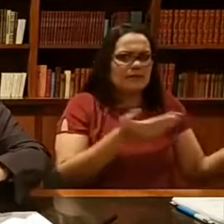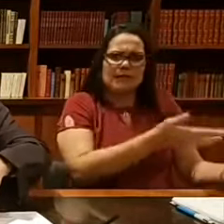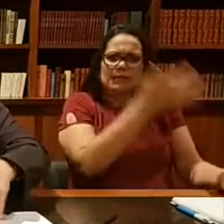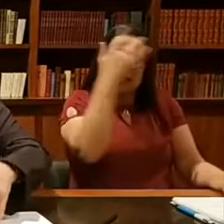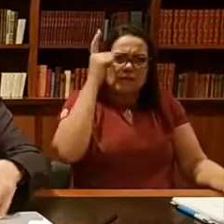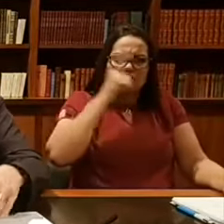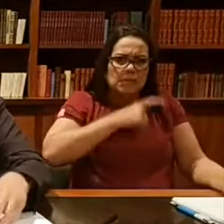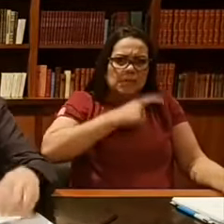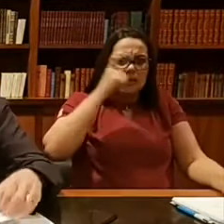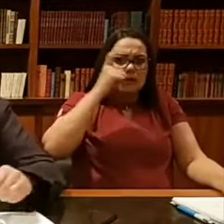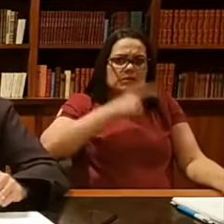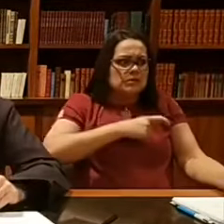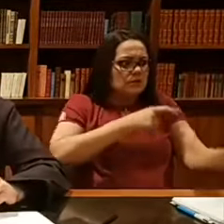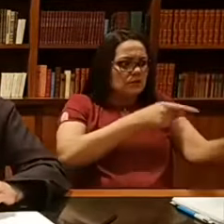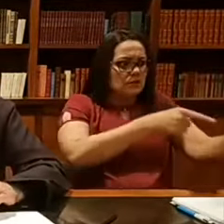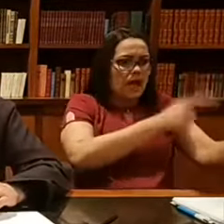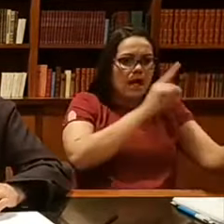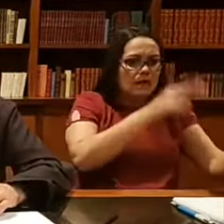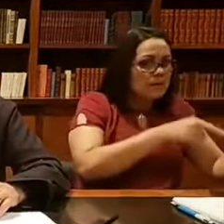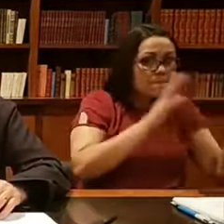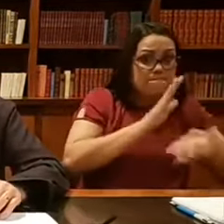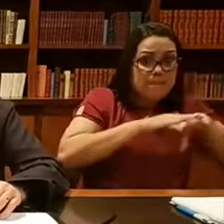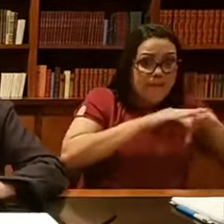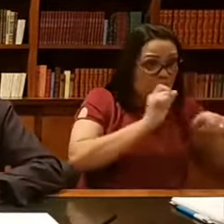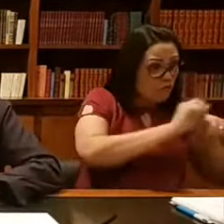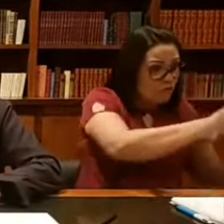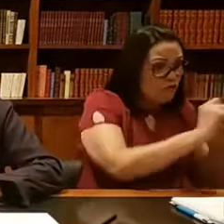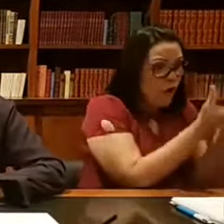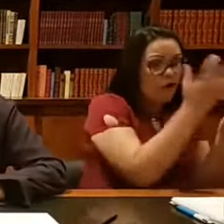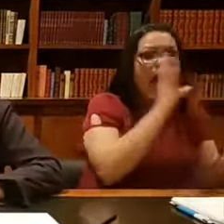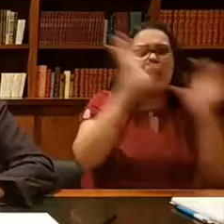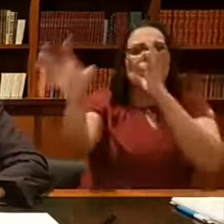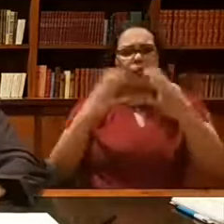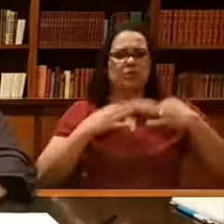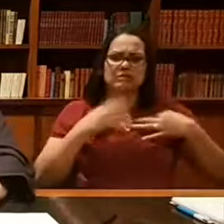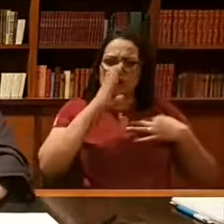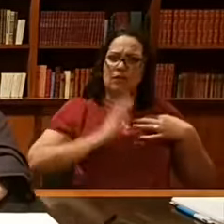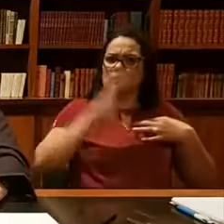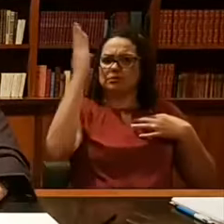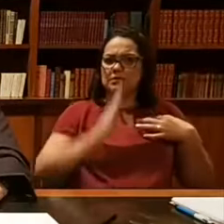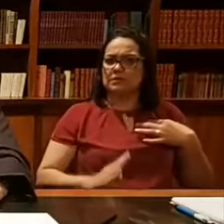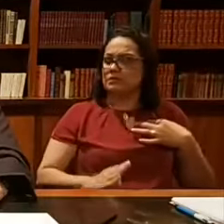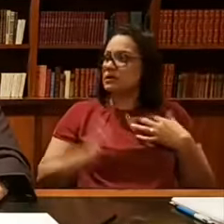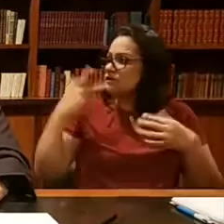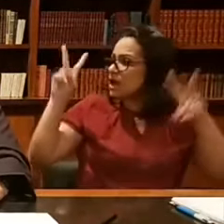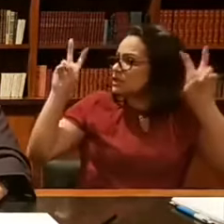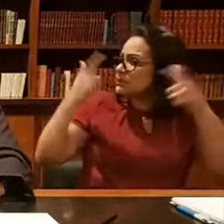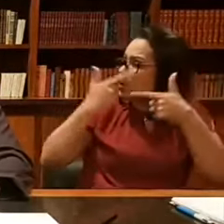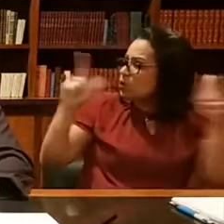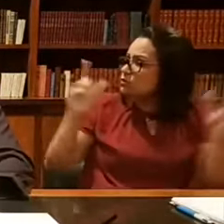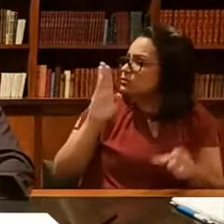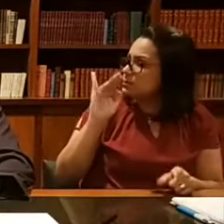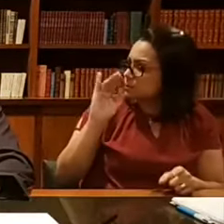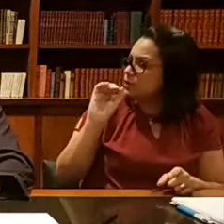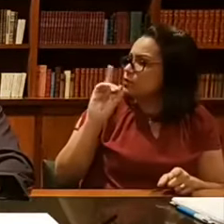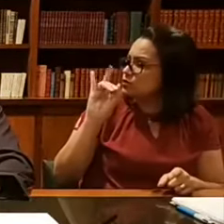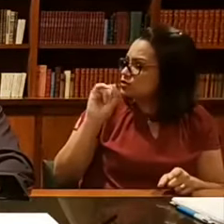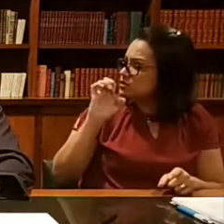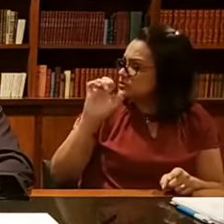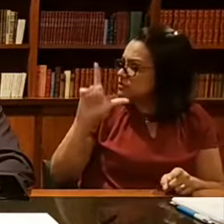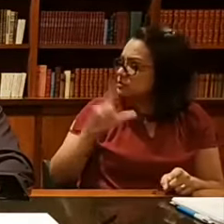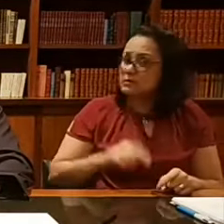mentiras para atacar o seu próprio país. É lamentável isso aí. Bem, mais alguma coisa do biodiesel, hein? Eu acho que a gente tem um programa